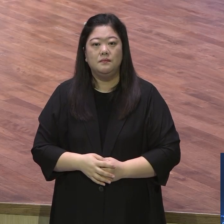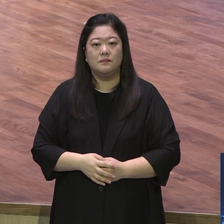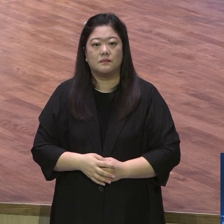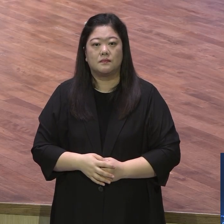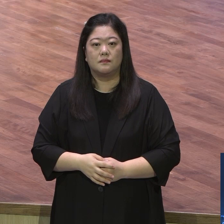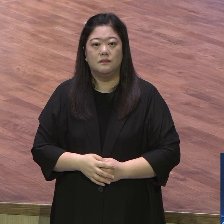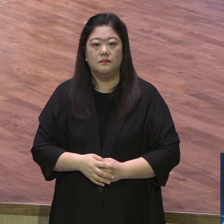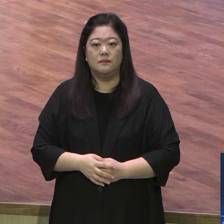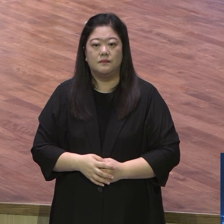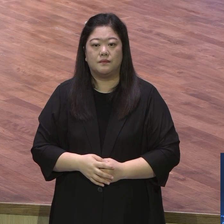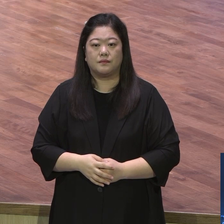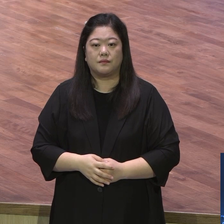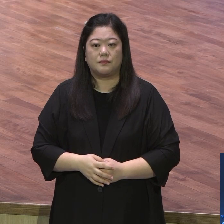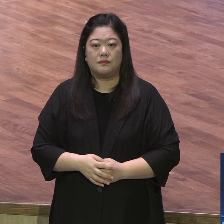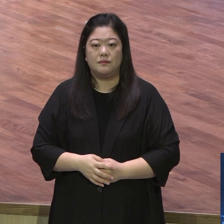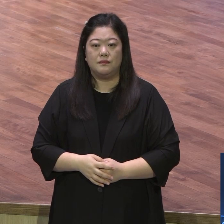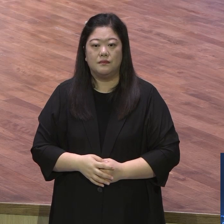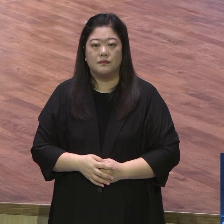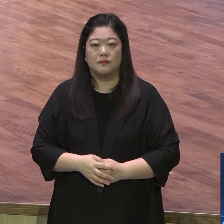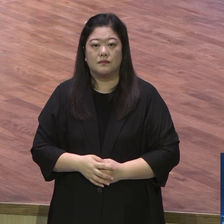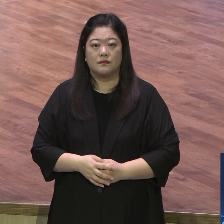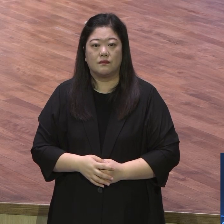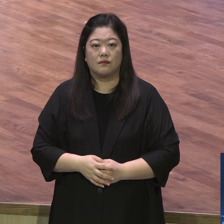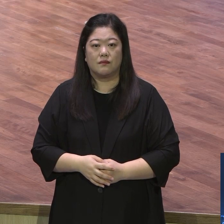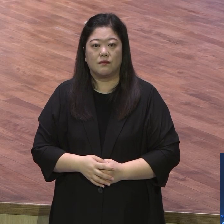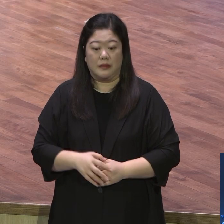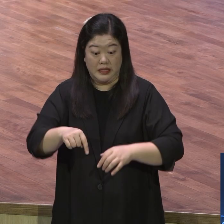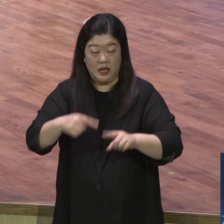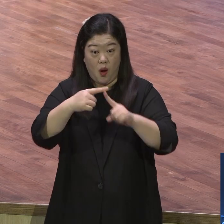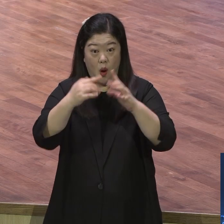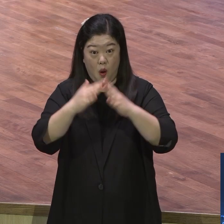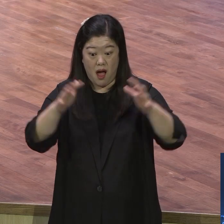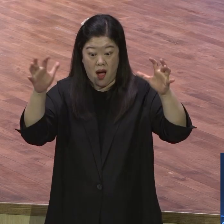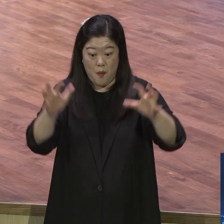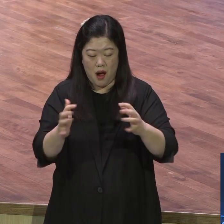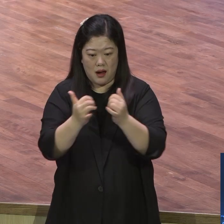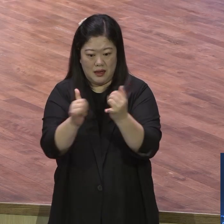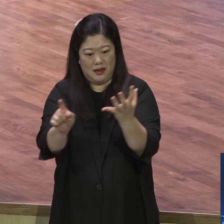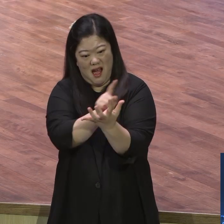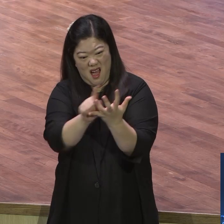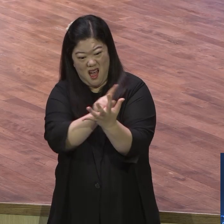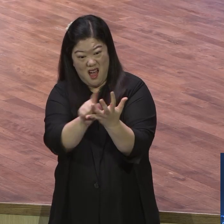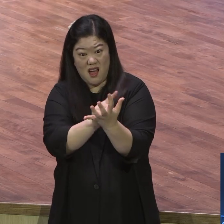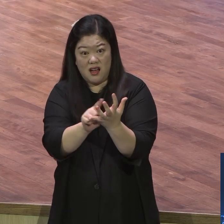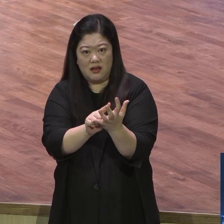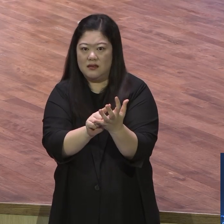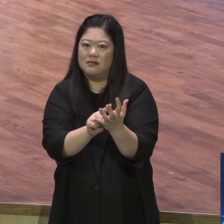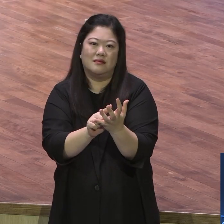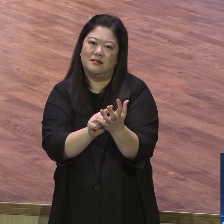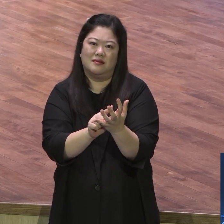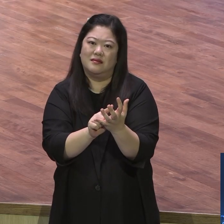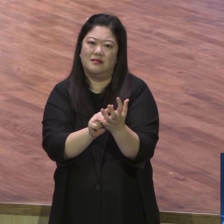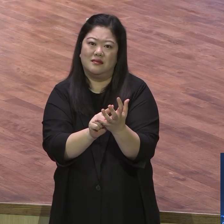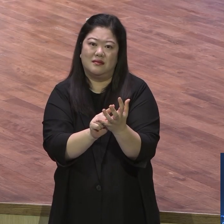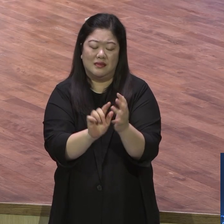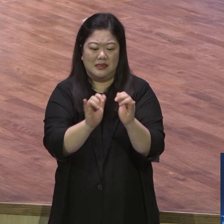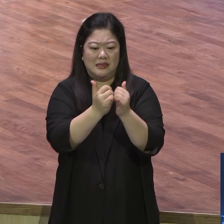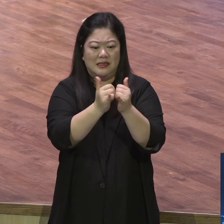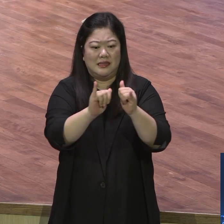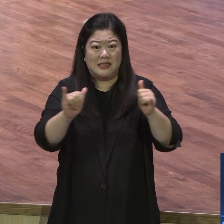사람들을 모임이 있으니까 이 사람 모임인 줄 아세요 이게? 이 사람 모임인 줄 아세요? 이게 교회가 여러분이 이 교회가 이게 사람들 지은